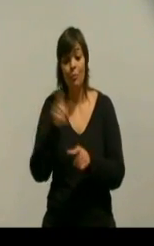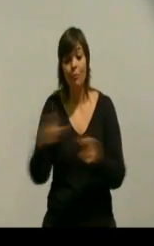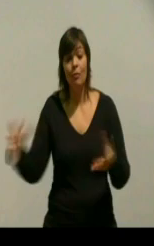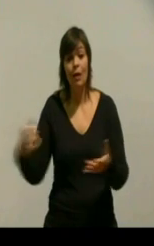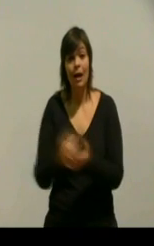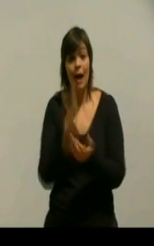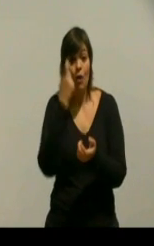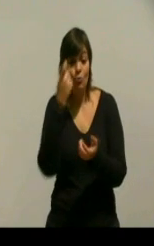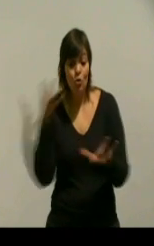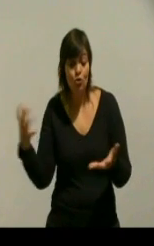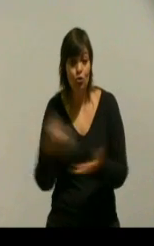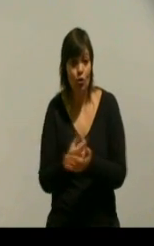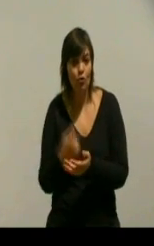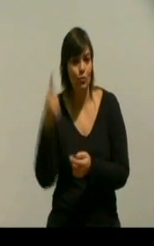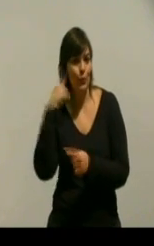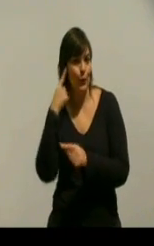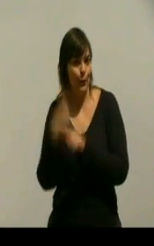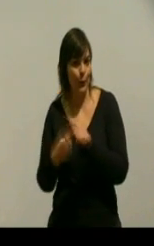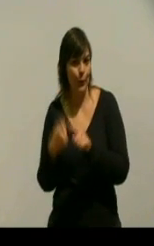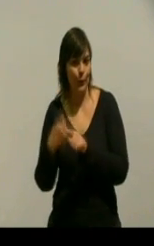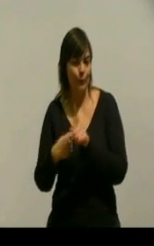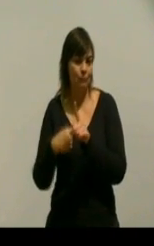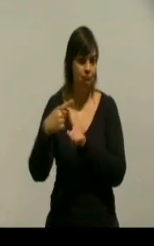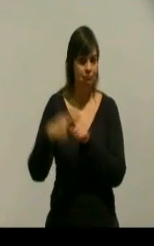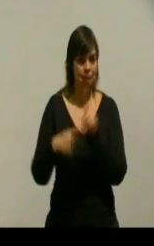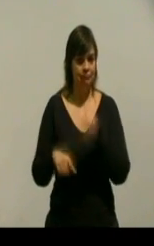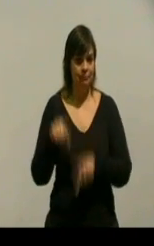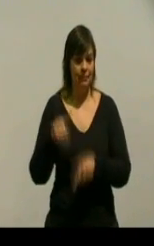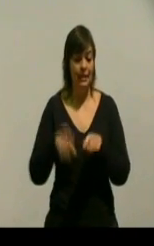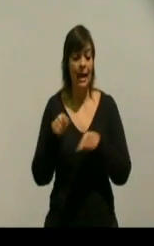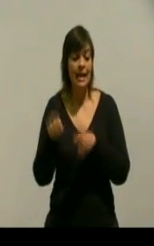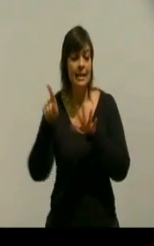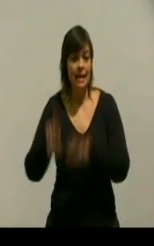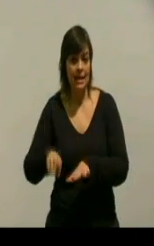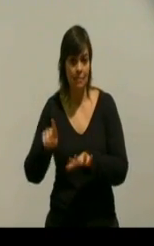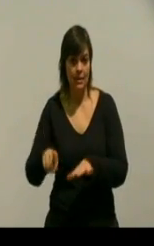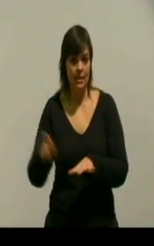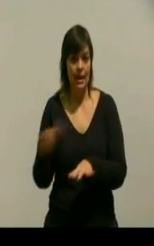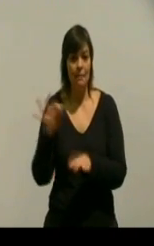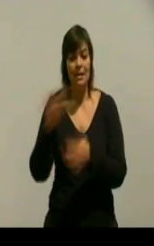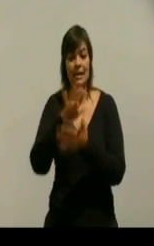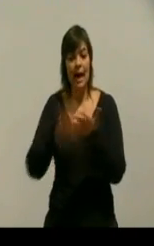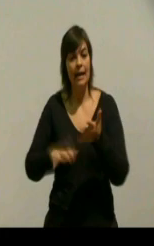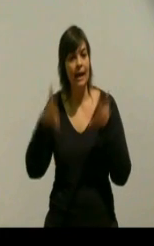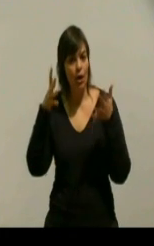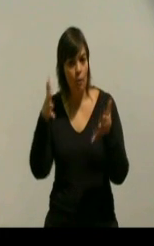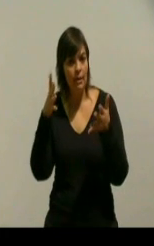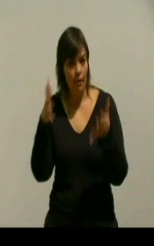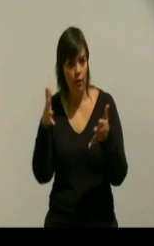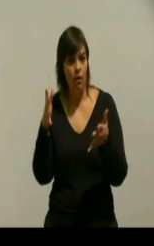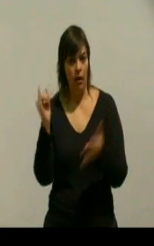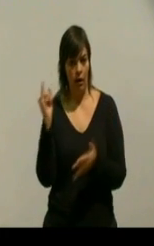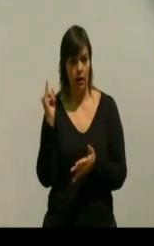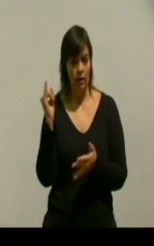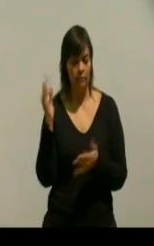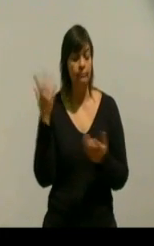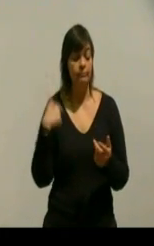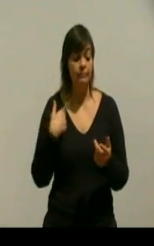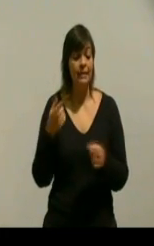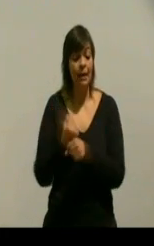tenían deficiencia auditiva. Estuve aquí 6 meses e incluso tengo una carta de recomendación. Este trabajo lo tuve que dejar